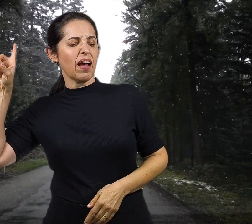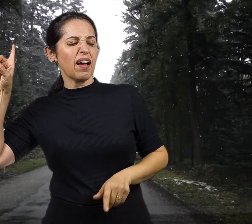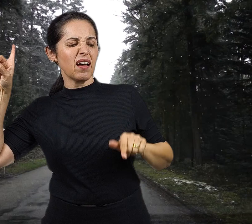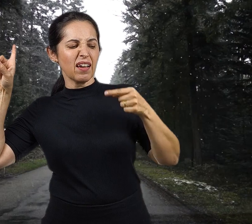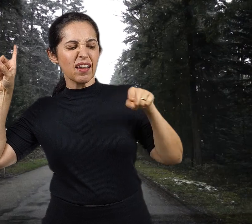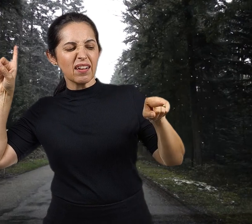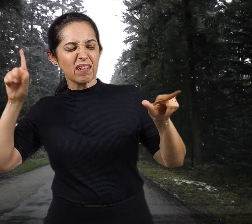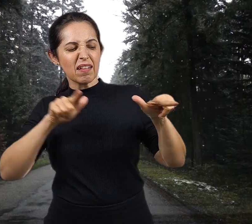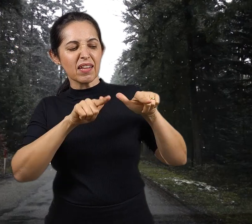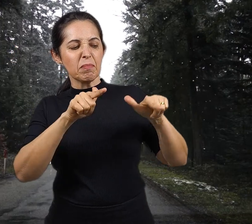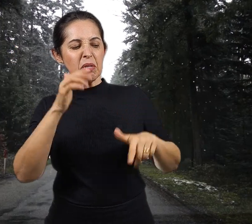espiritual.